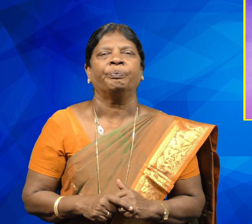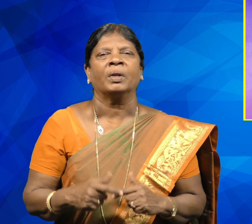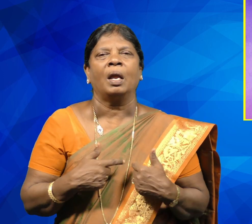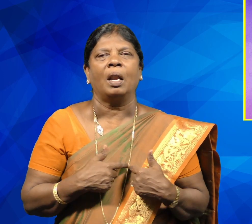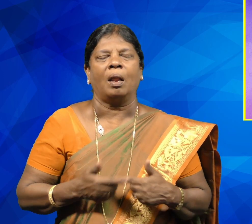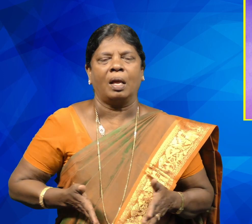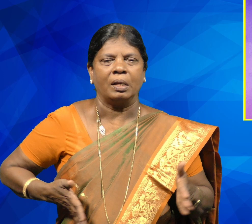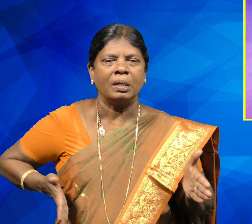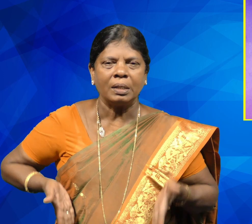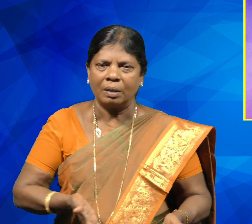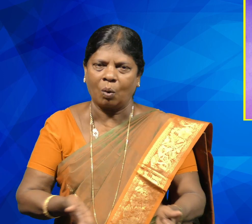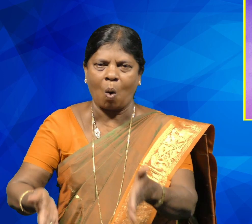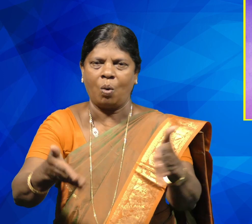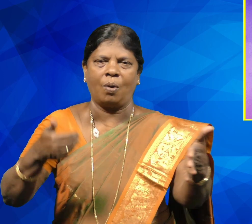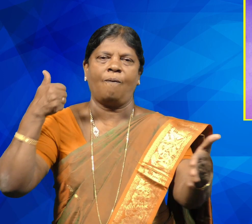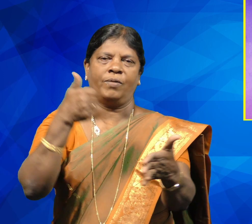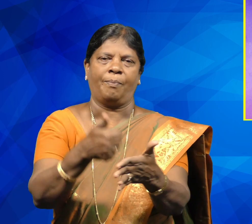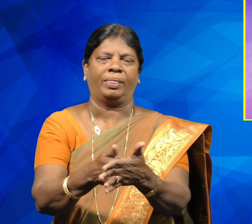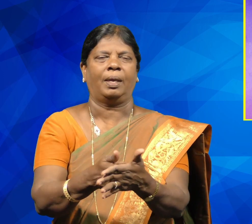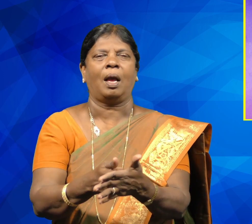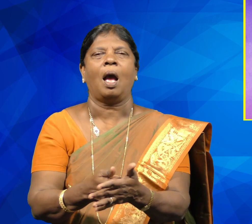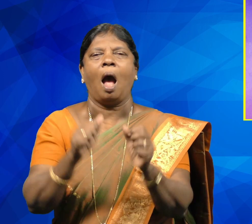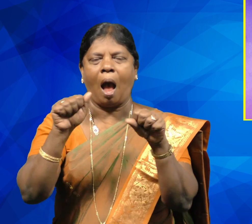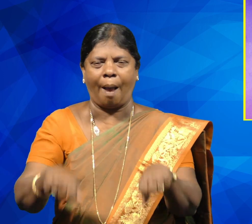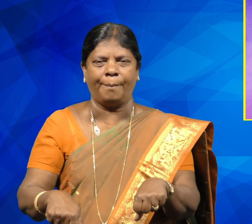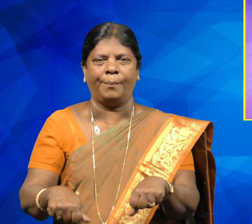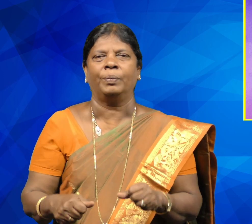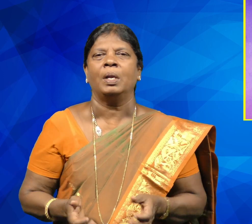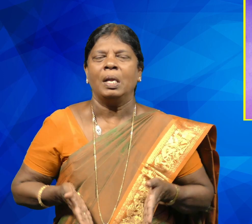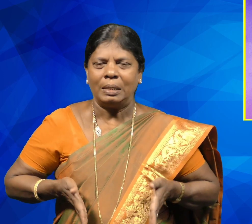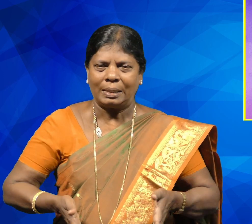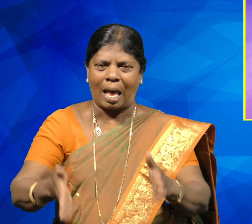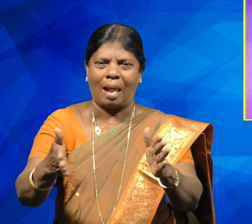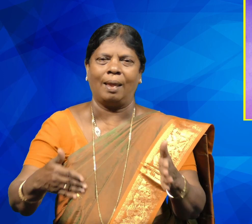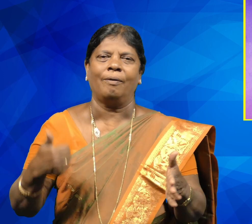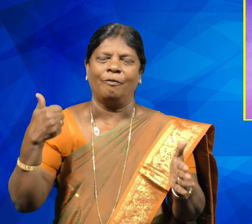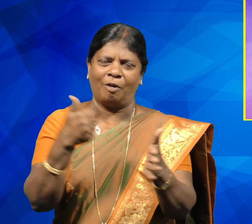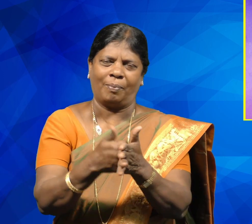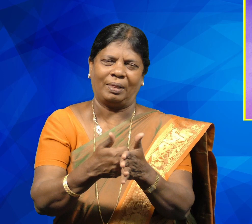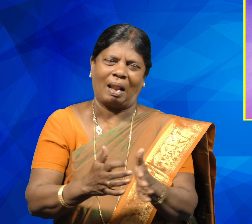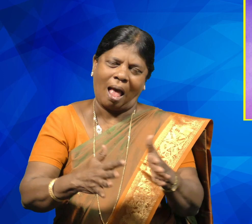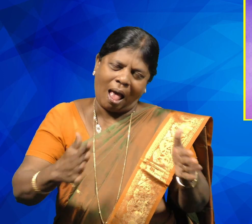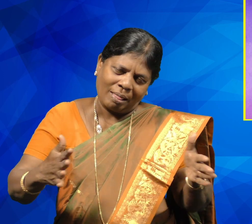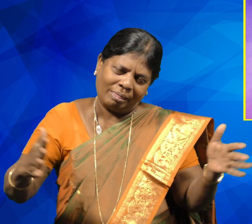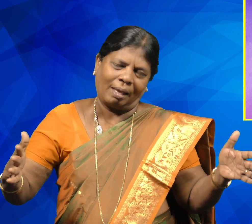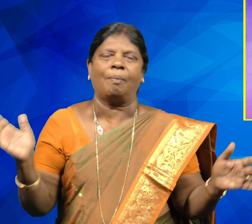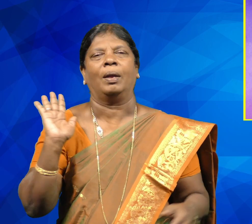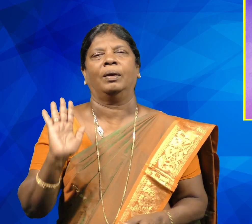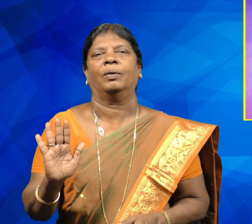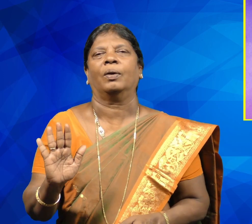வருவது சாலை விபத்து தான். ஆம், சாலை விபத்துகளும் இன்றைக்கு